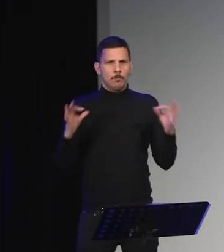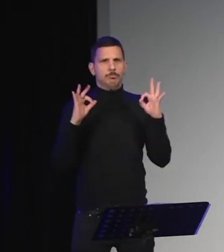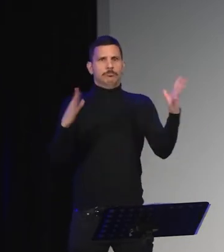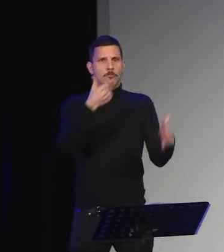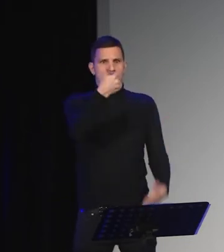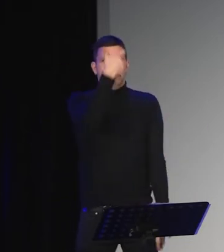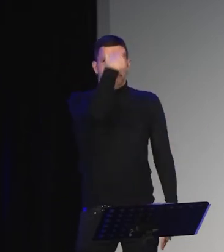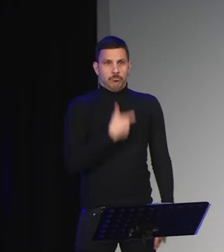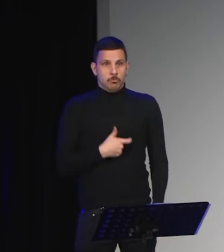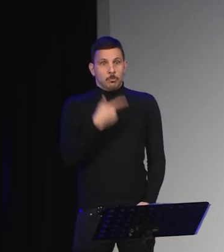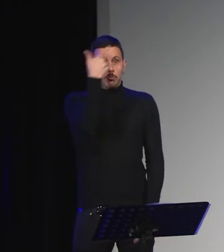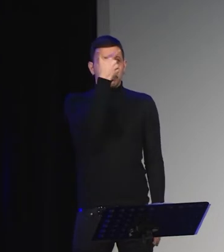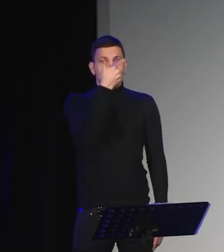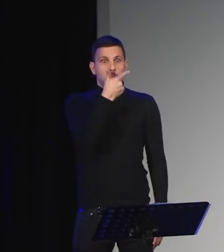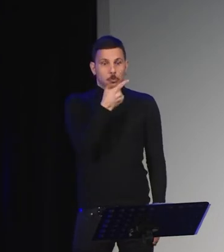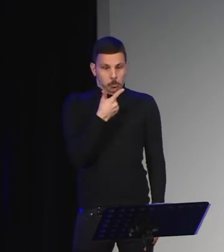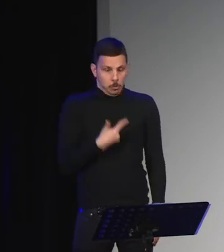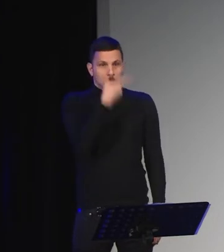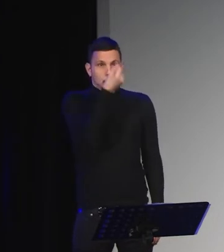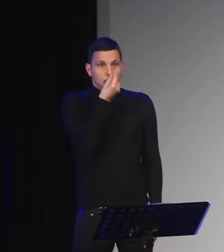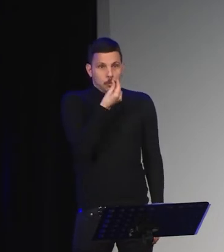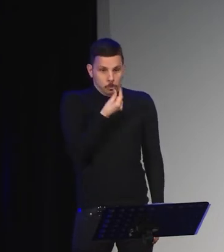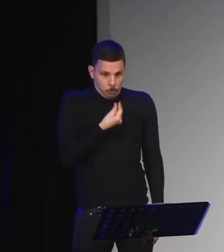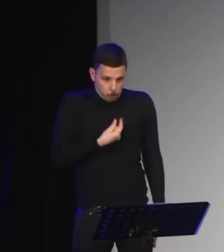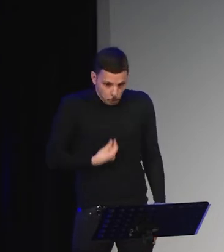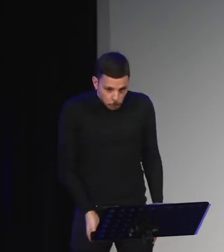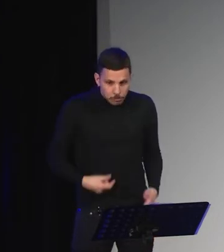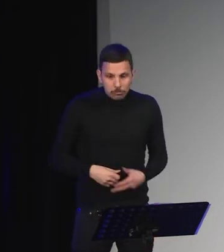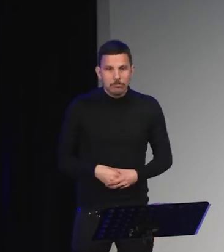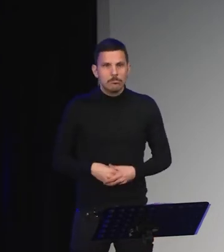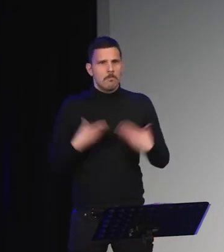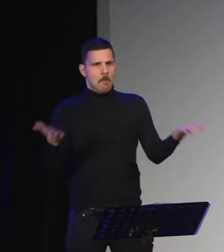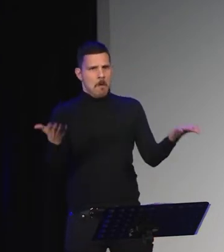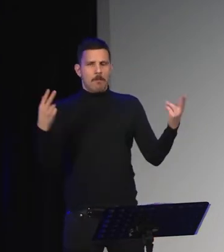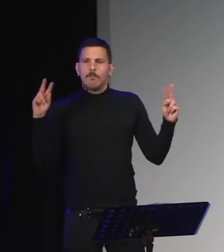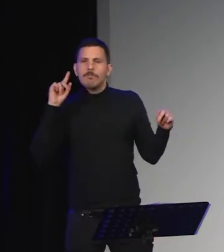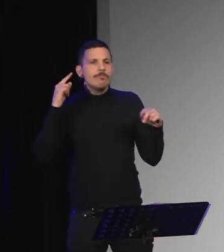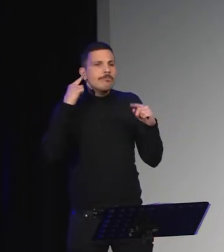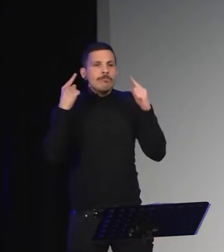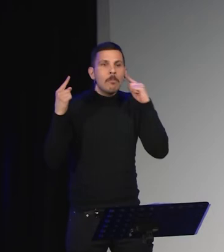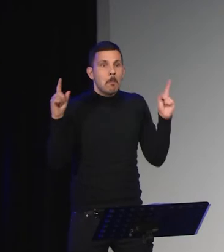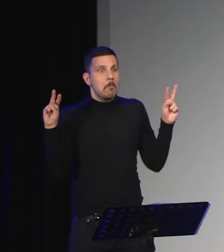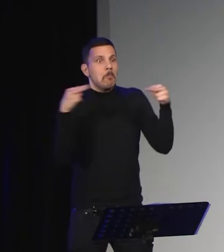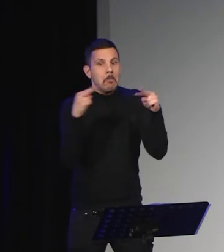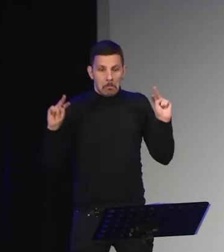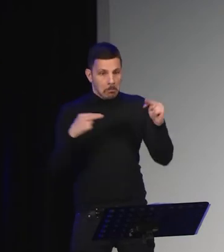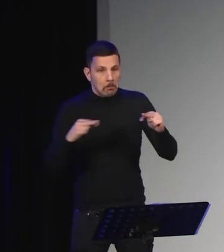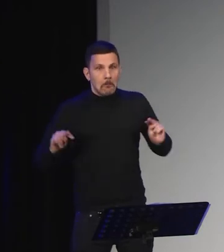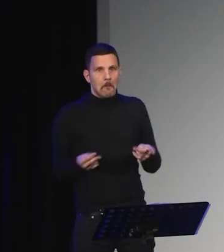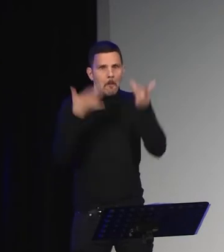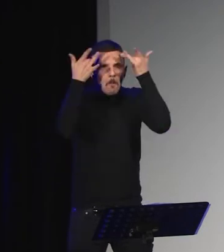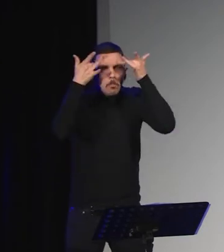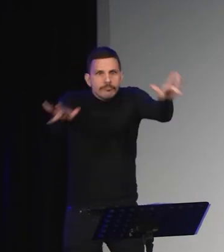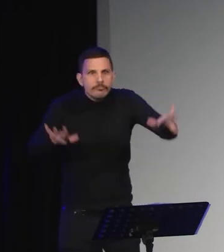ne se rencontrent pas. Chaque personne contient plusieurs personnes, au moins deux yeux, au moins deux jambes.